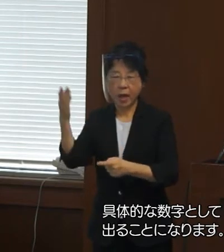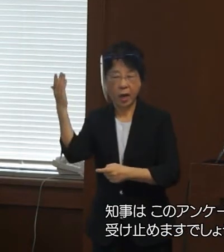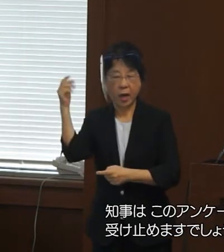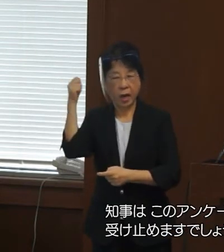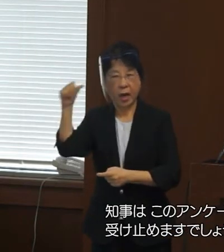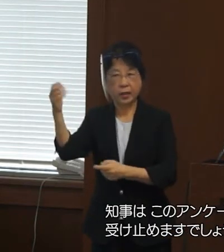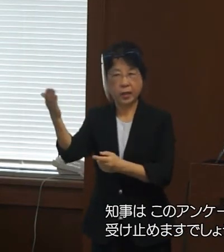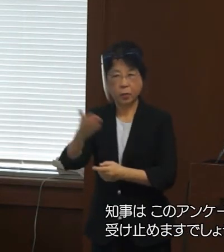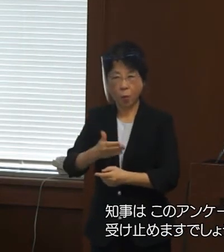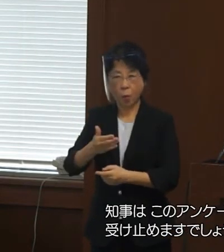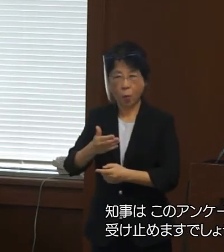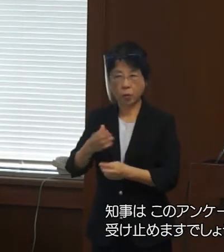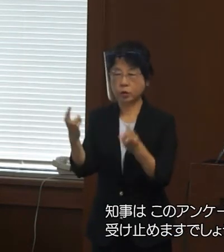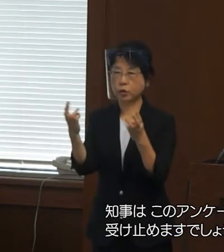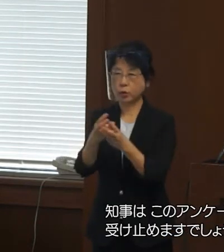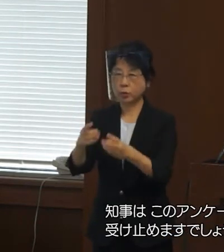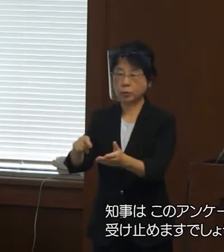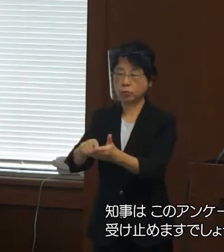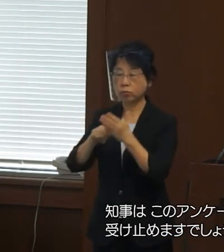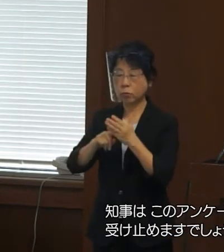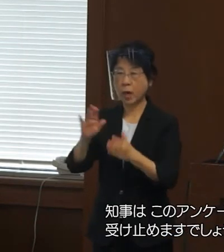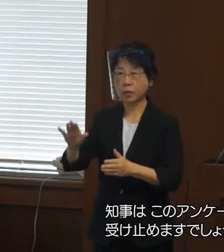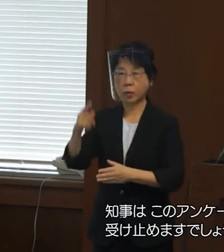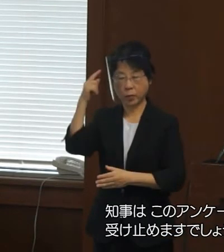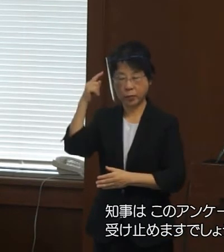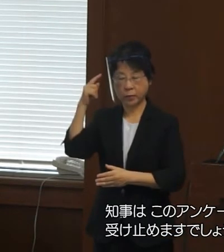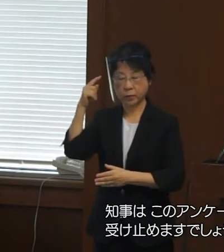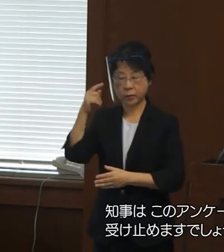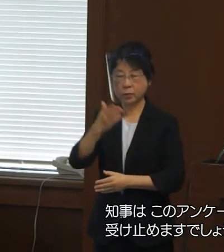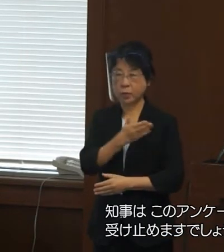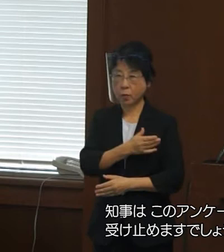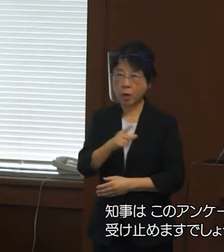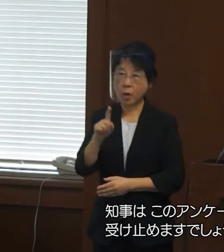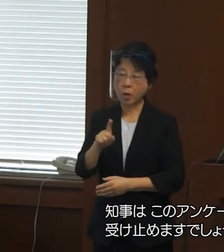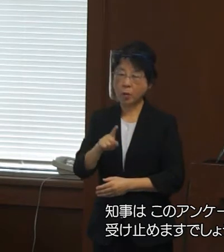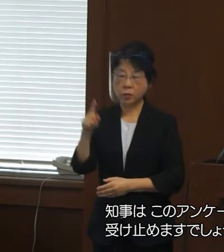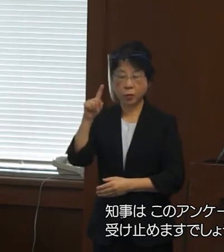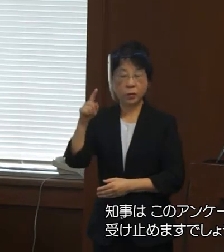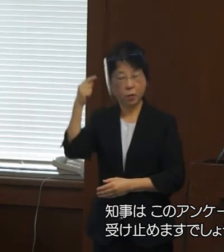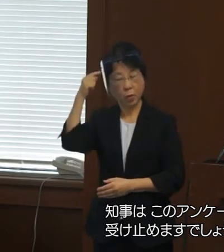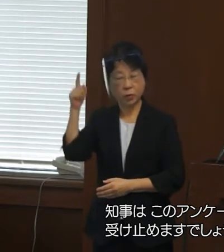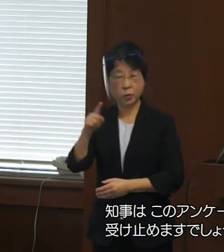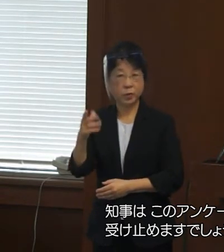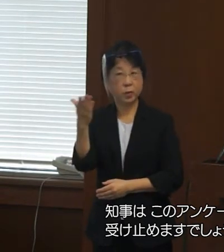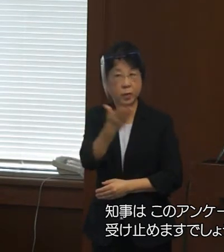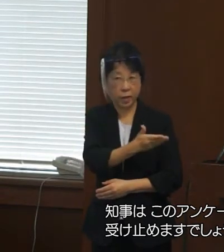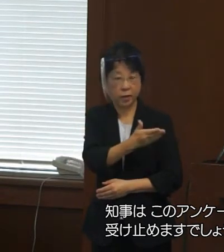。知事はこのアンケート結果をどういうふうに受け止めますでしょうか。 まあ、今